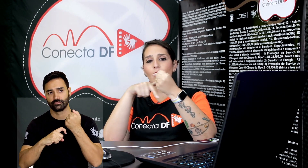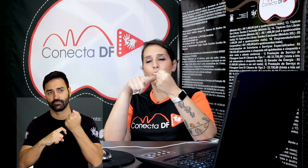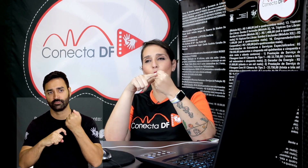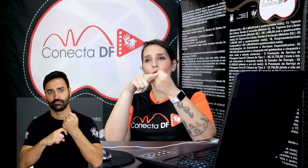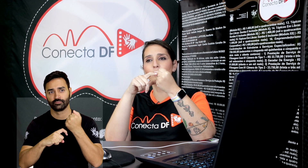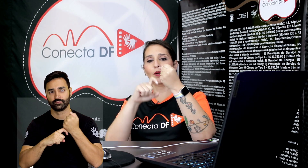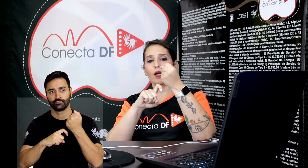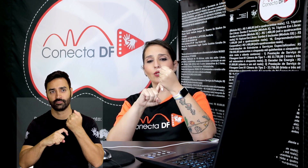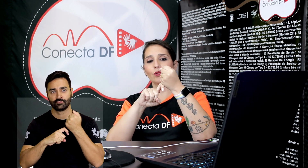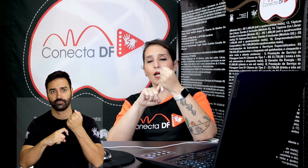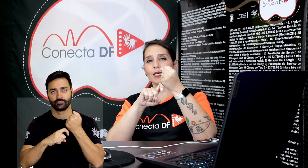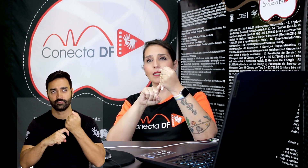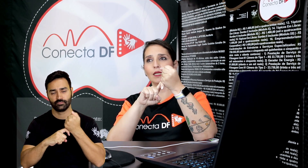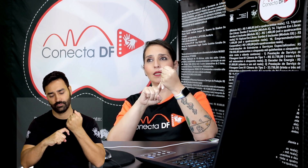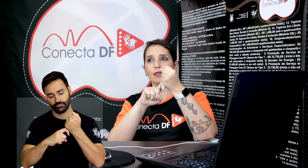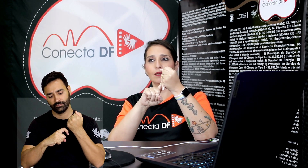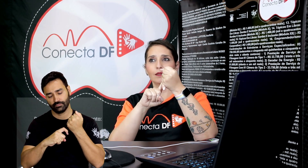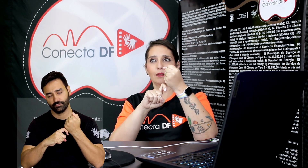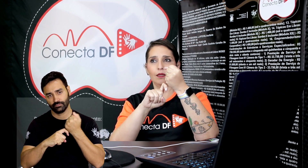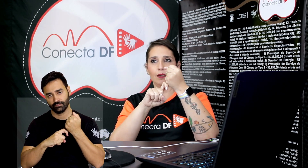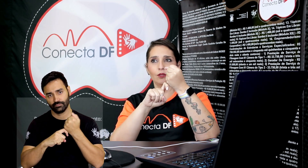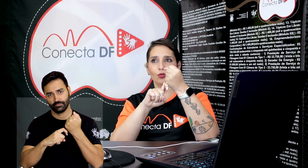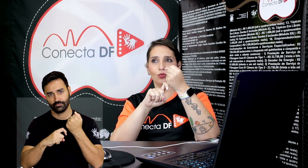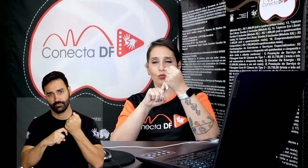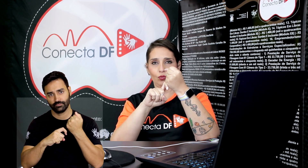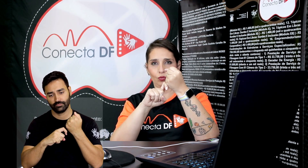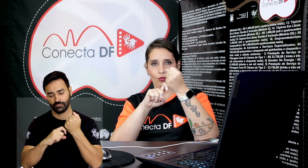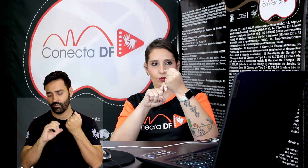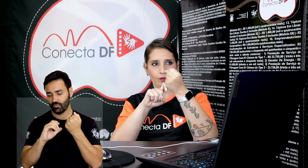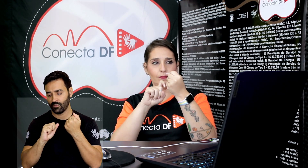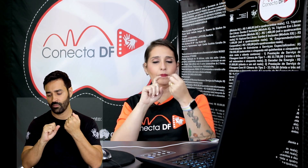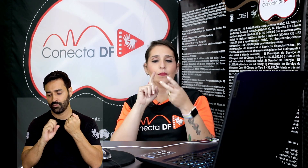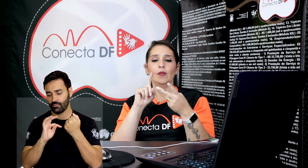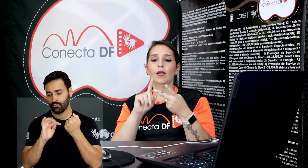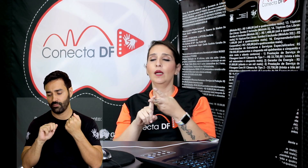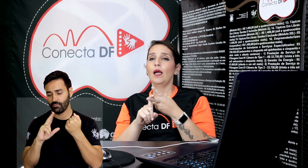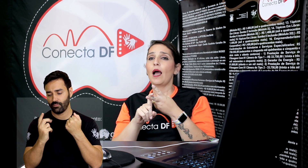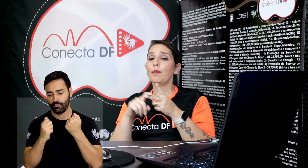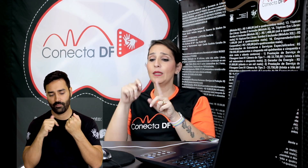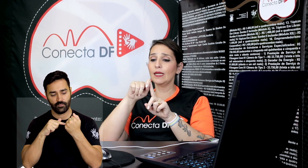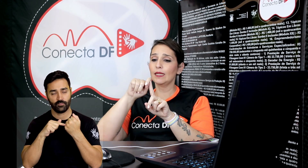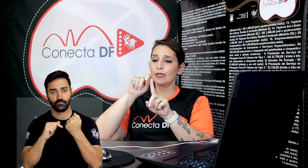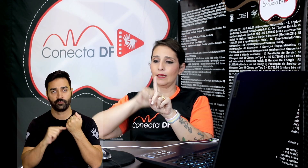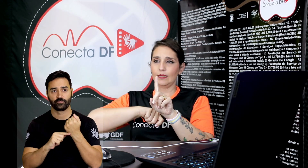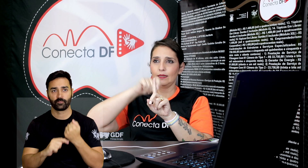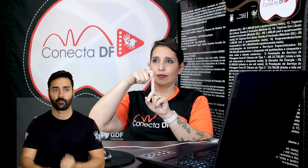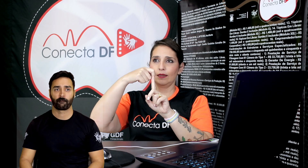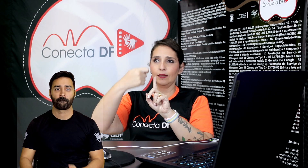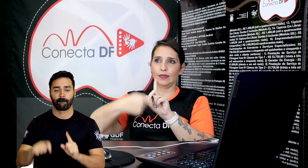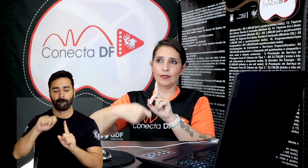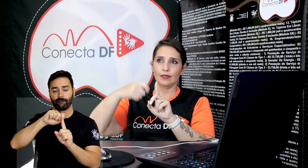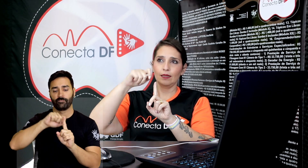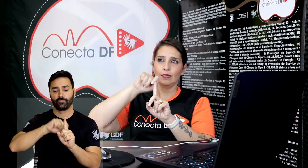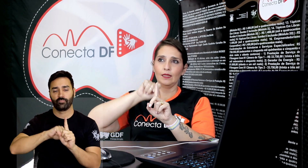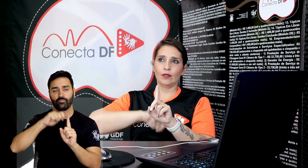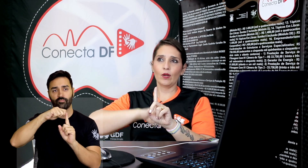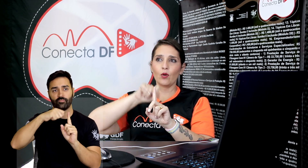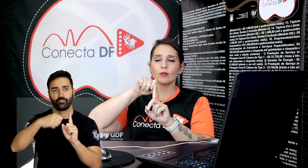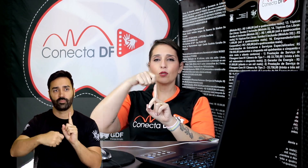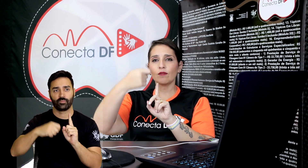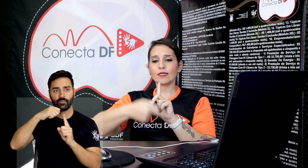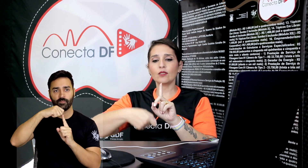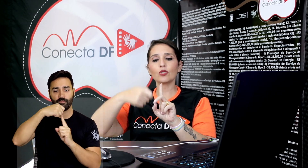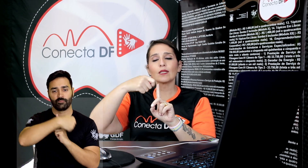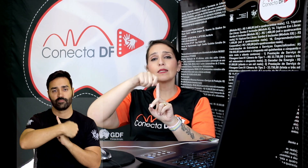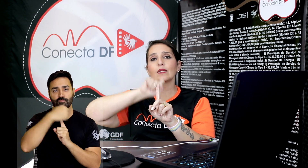Então tem a polpa do caju e a castanha. Caju. A banana. Então é